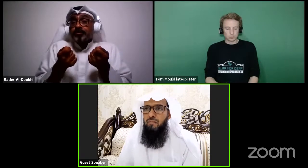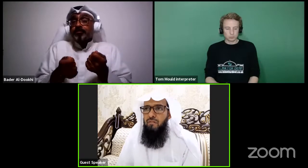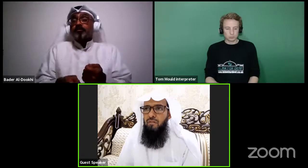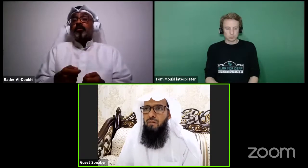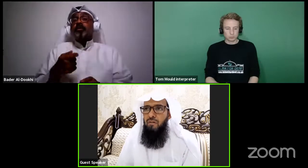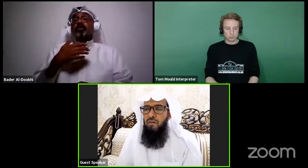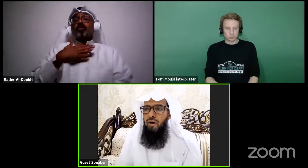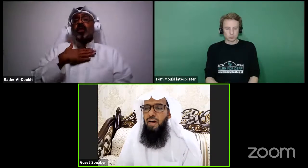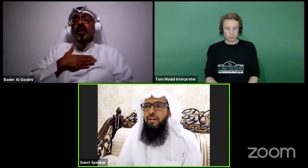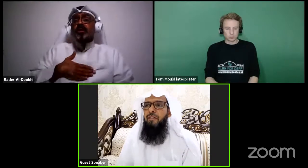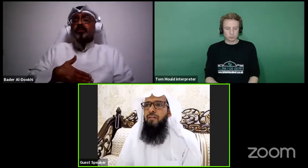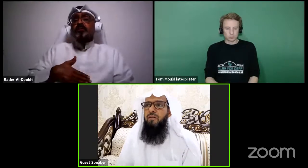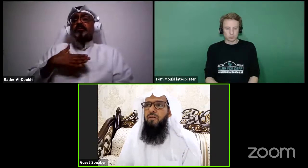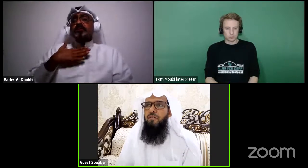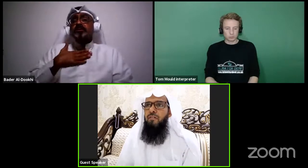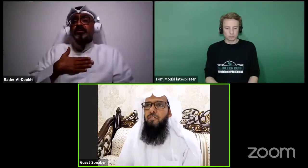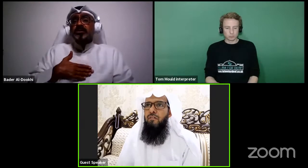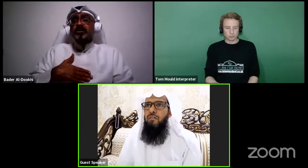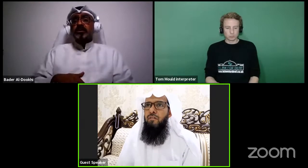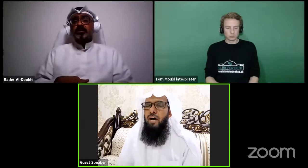ويصبر عن